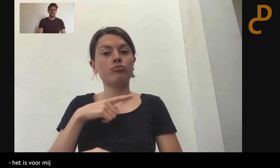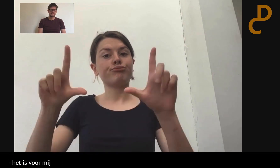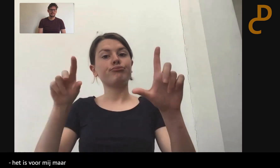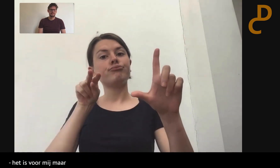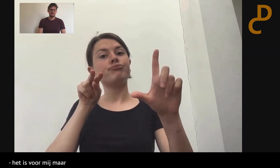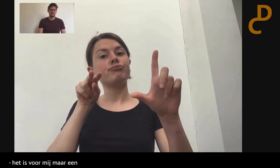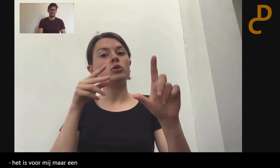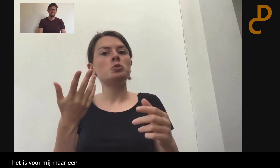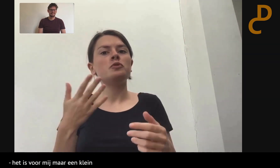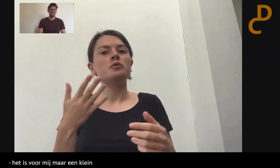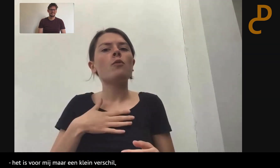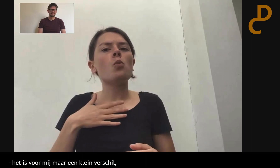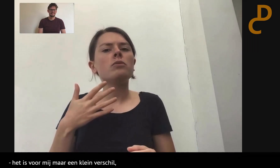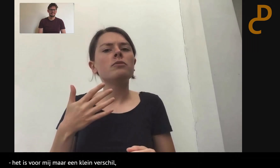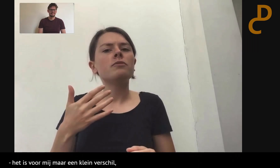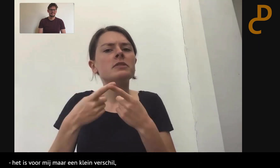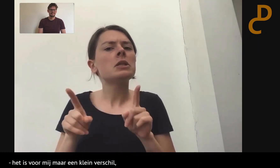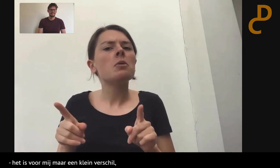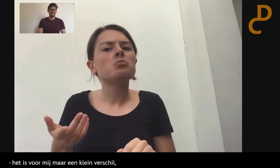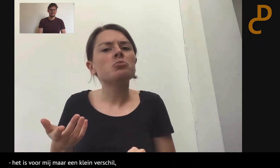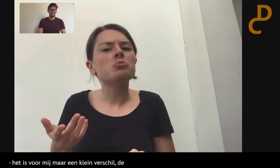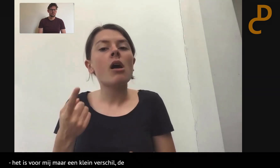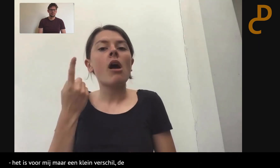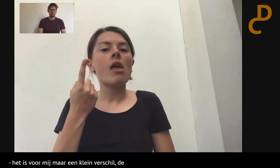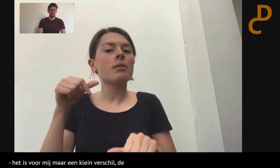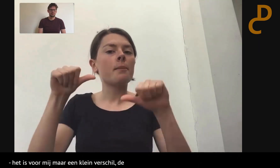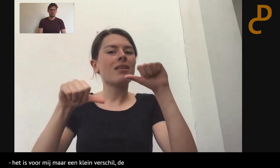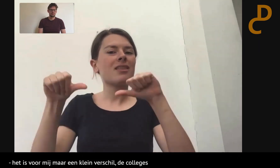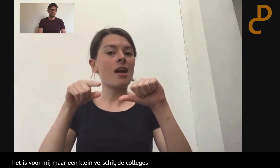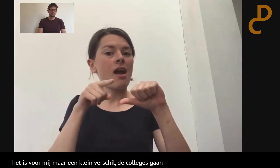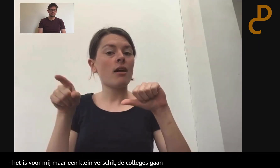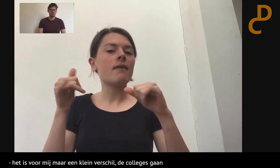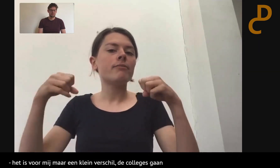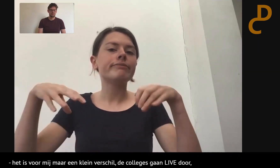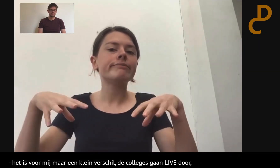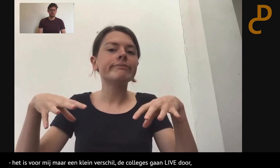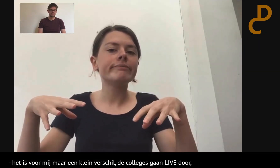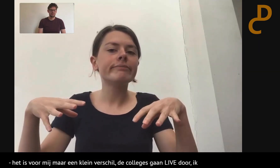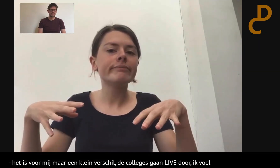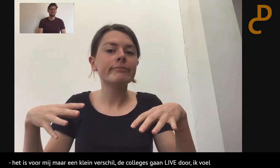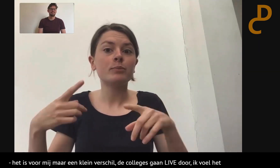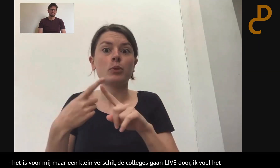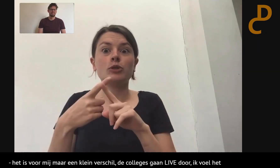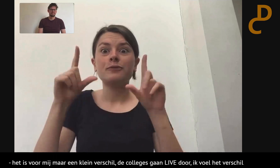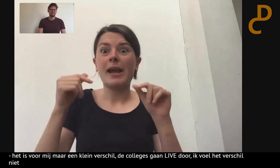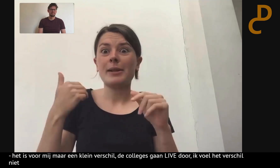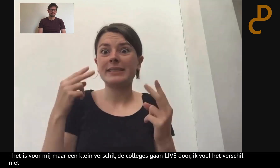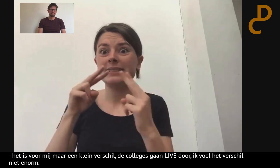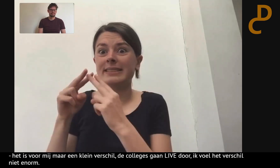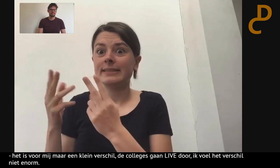gewoon live door. Dus dan zit ik naar een scherm te kijken. Dus ik voel het verschil niet enorm. Alleen de practica die zijn komen te vervallen.